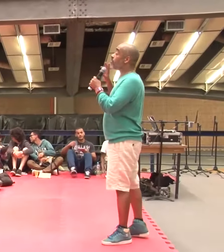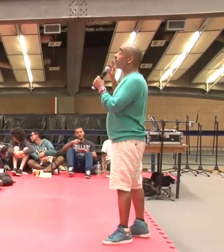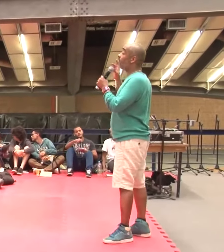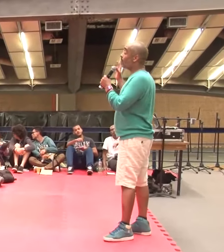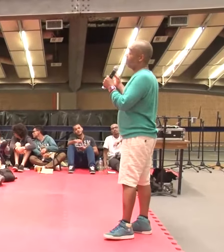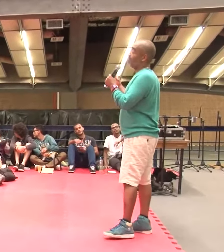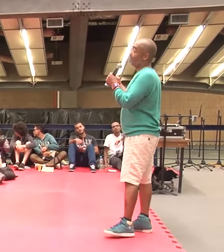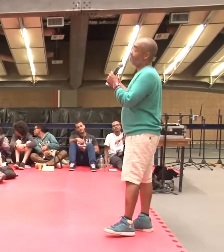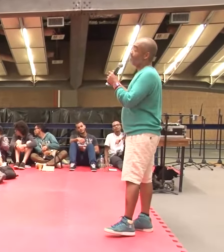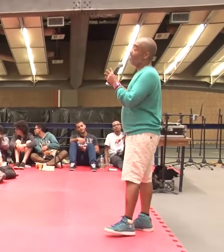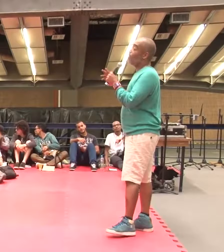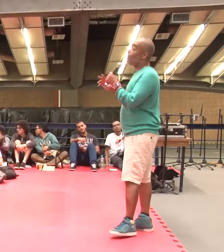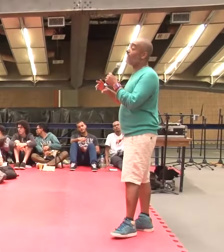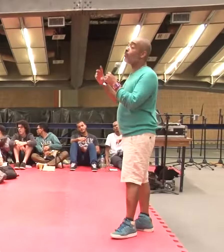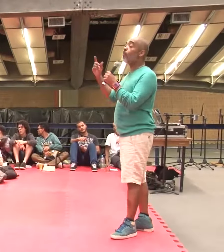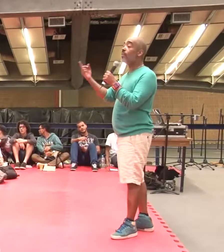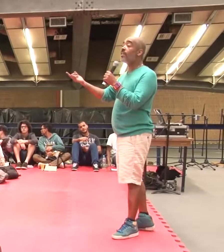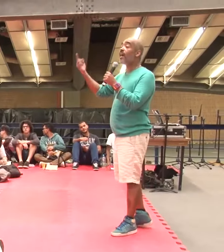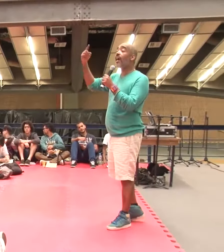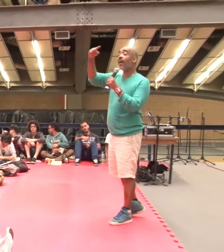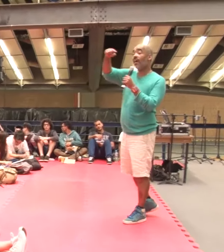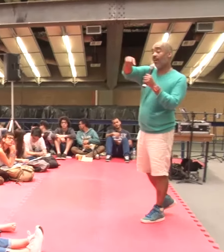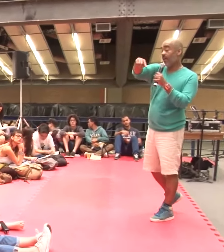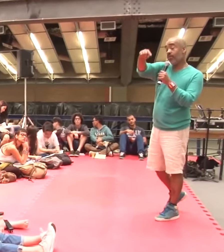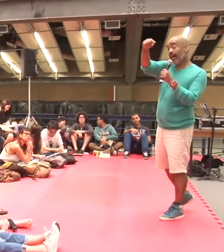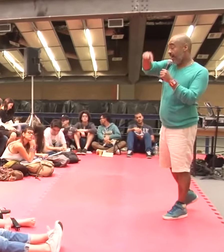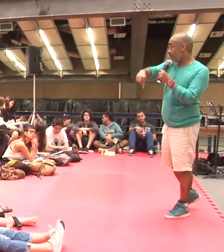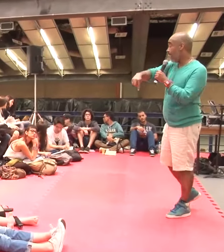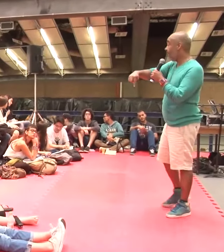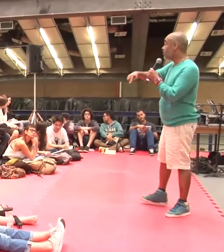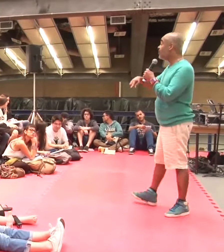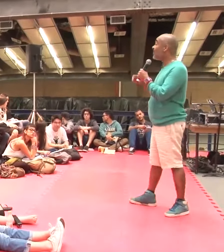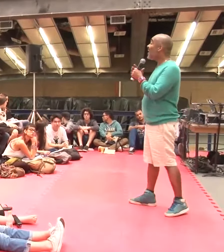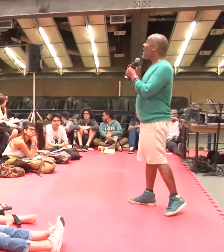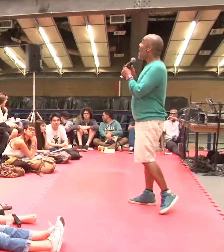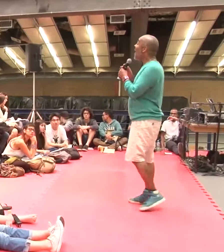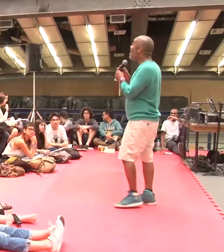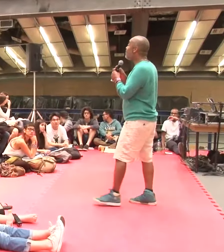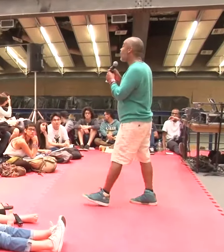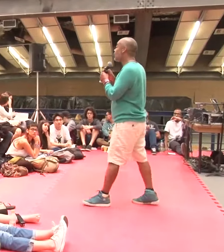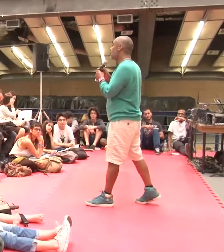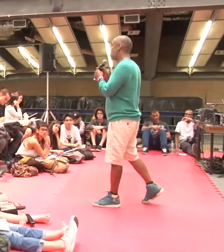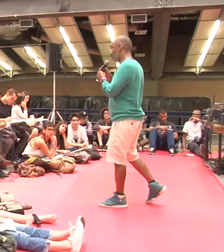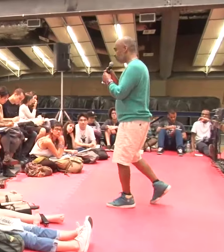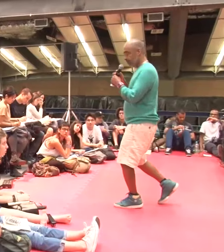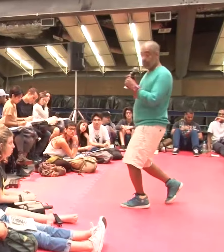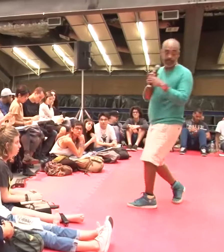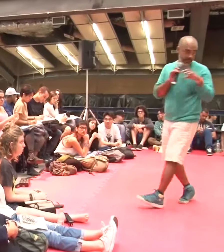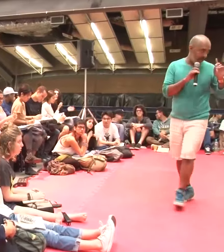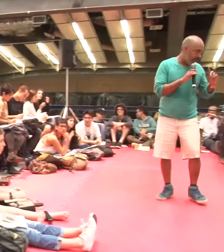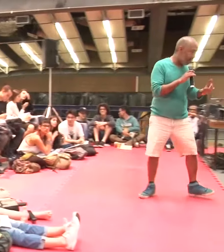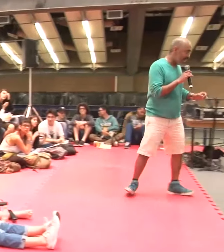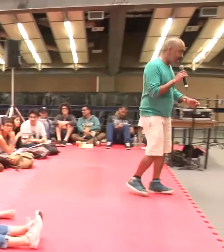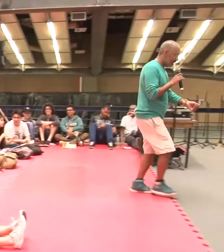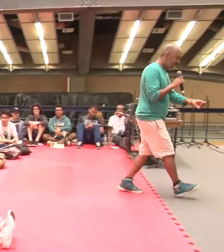de produção, enquanto o que dá o realismo de reprodução.